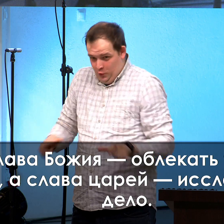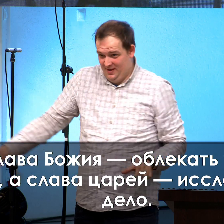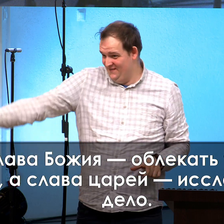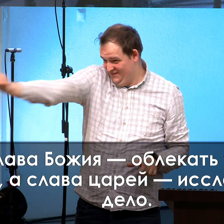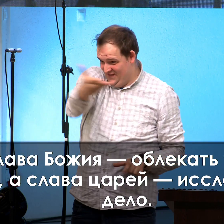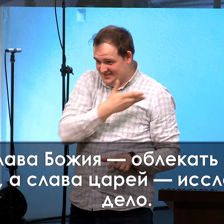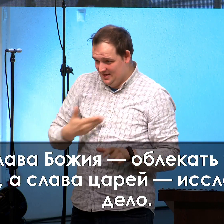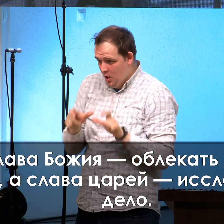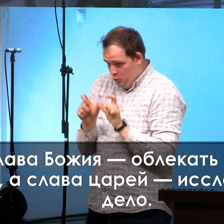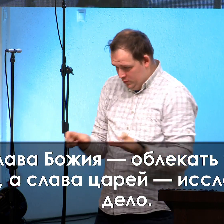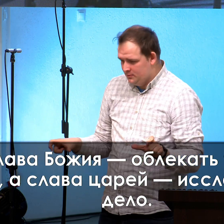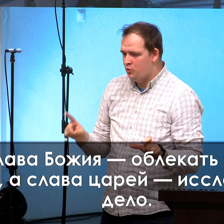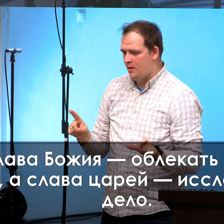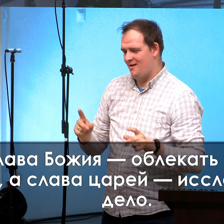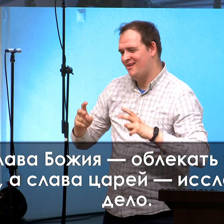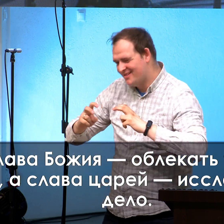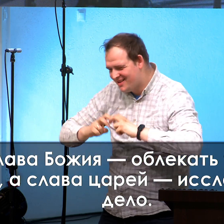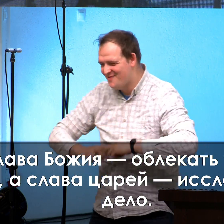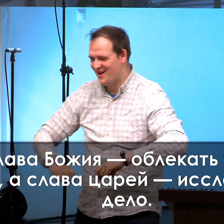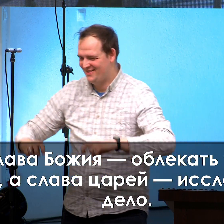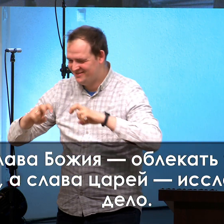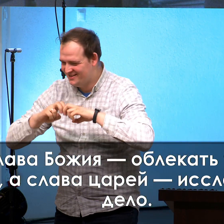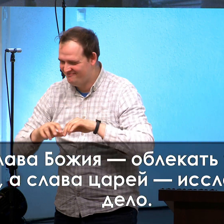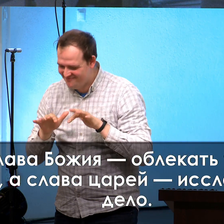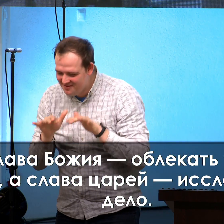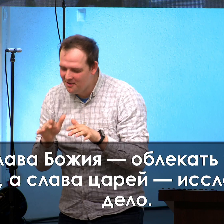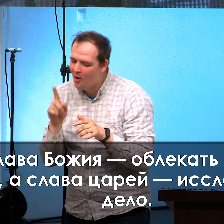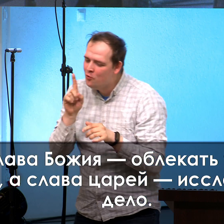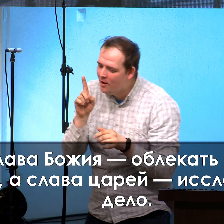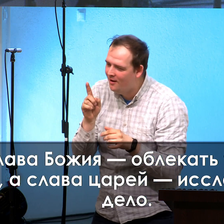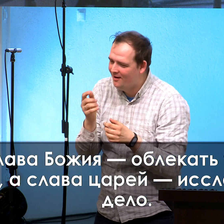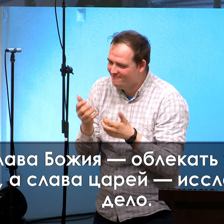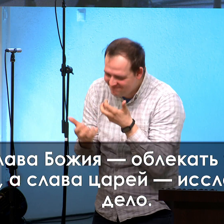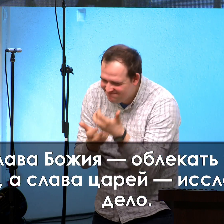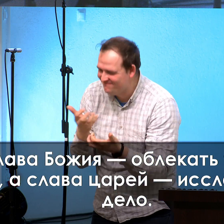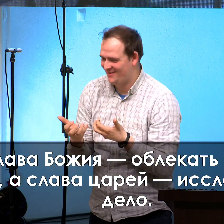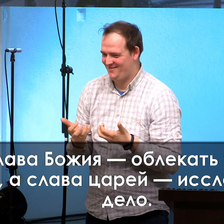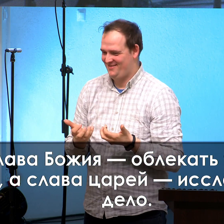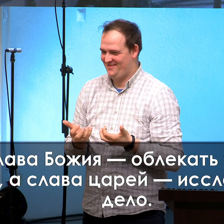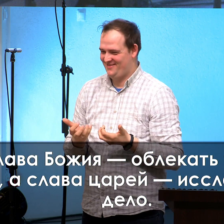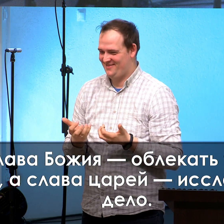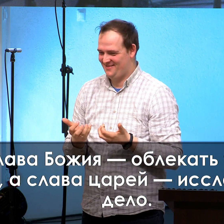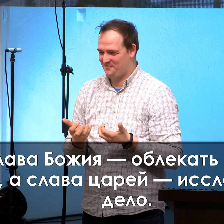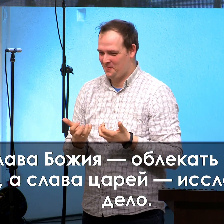А люди, мы только исследуем, что разбираем это